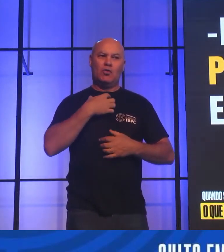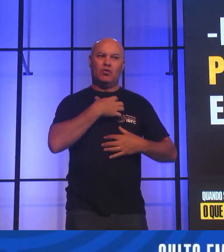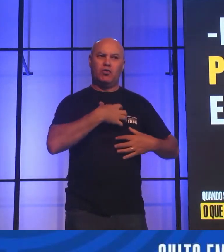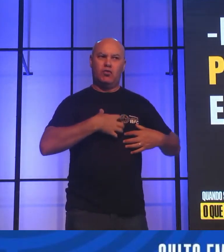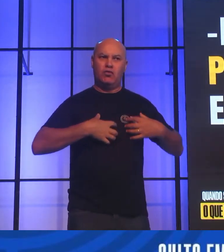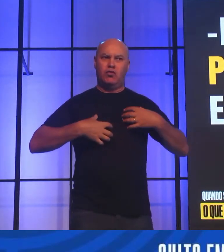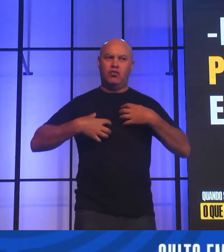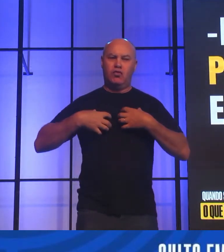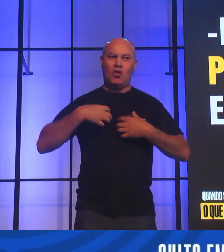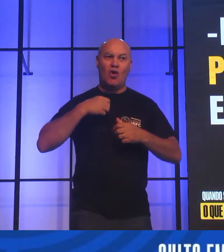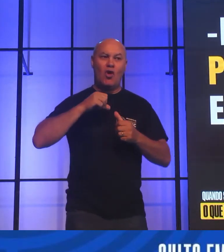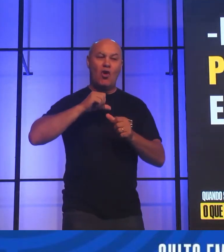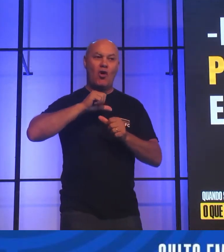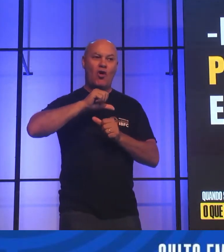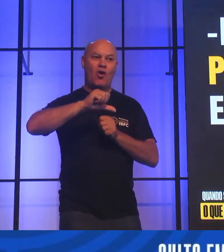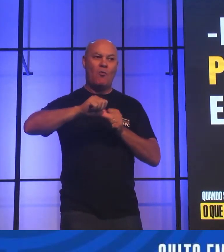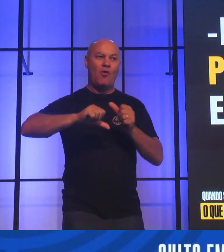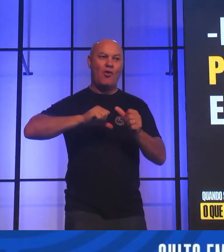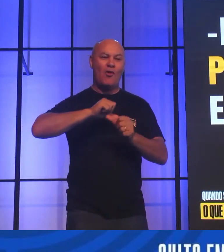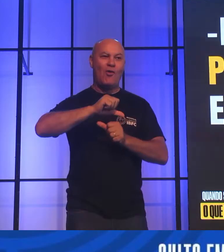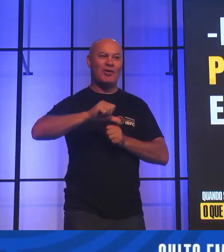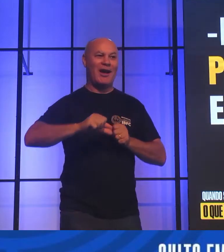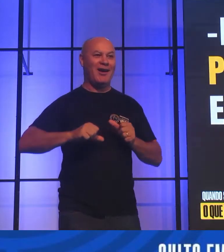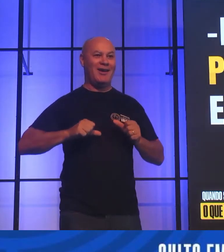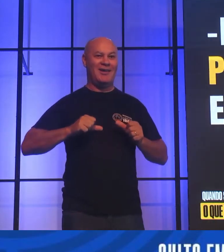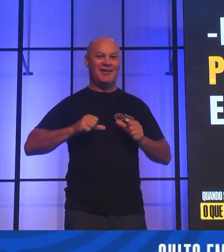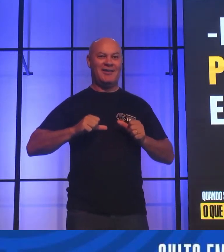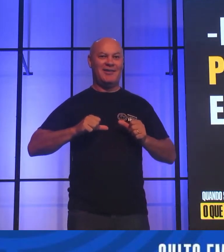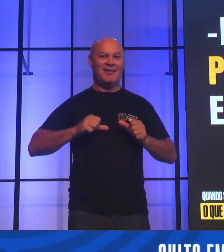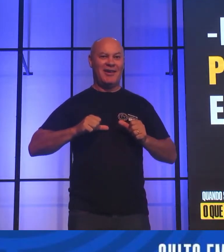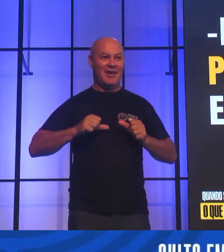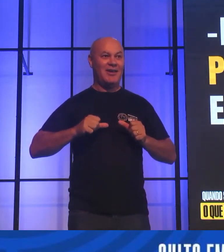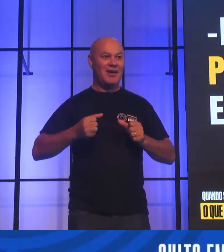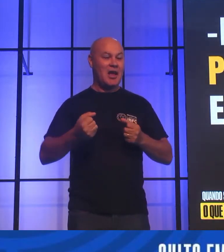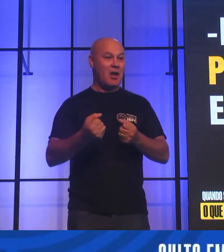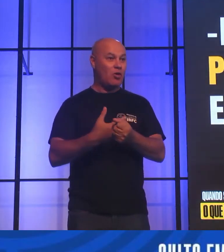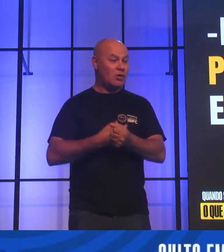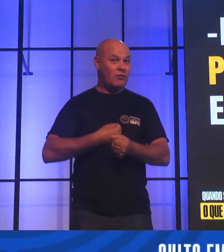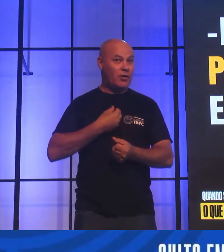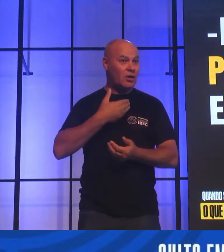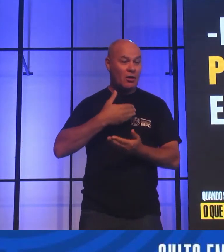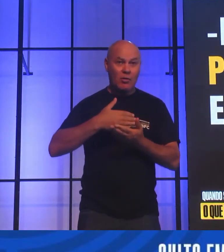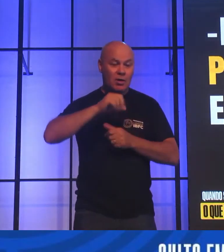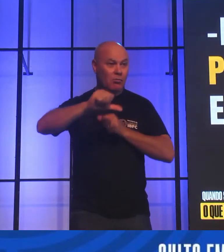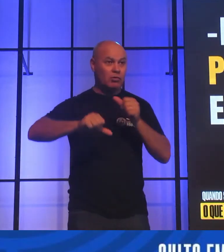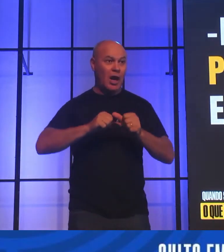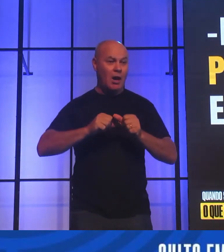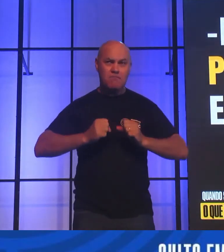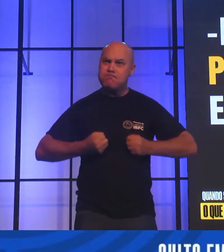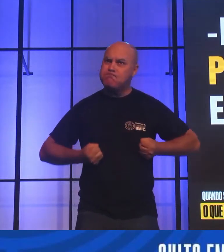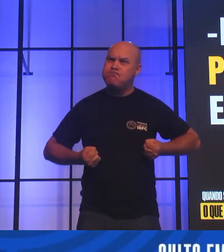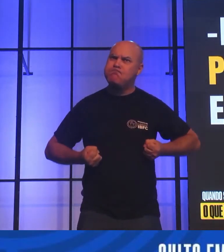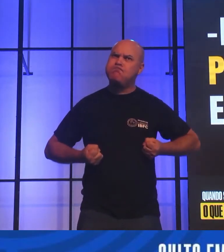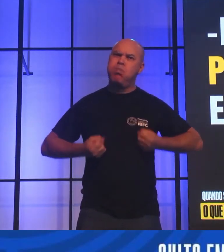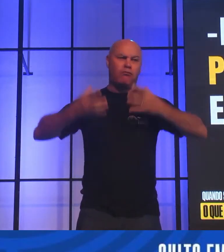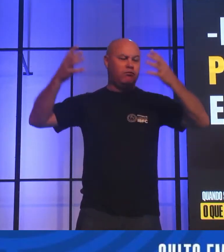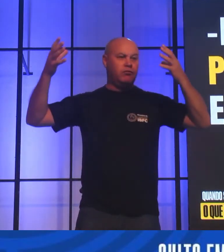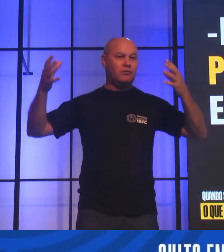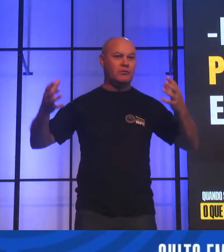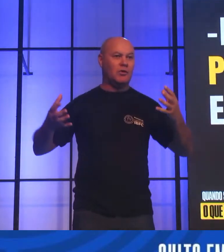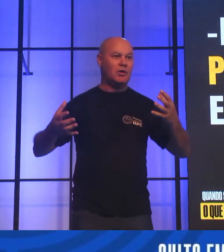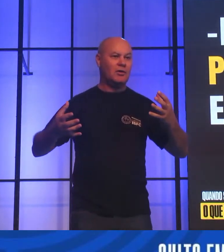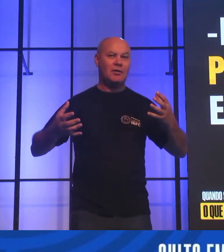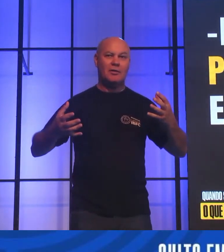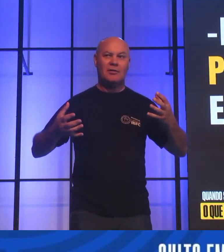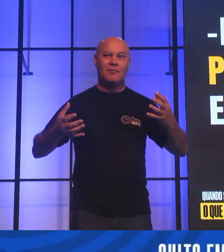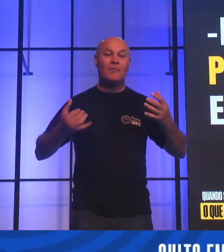Essa é a verdade. Quando você, como pai, chega em casa, como esposo, chega em casa e você chega desde